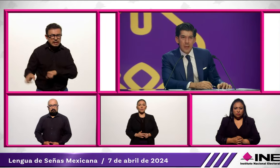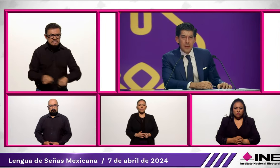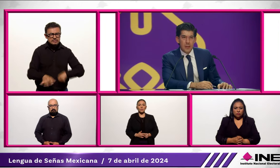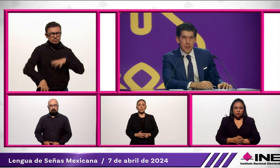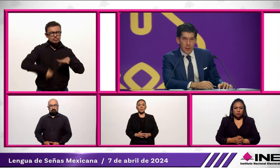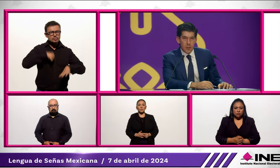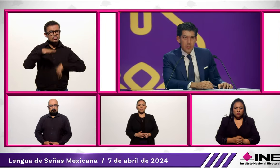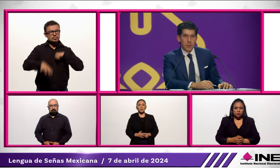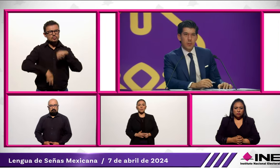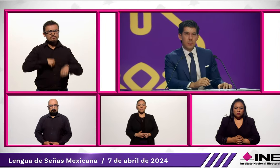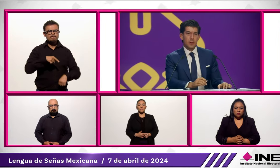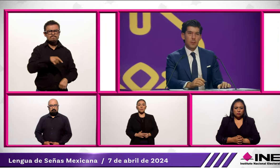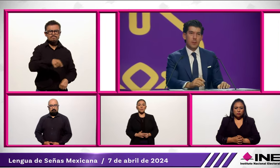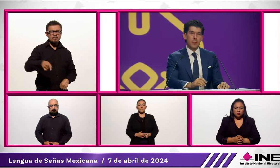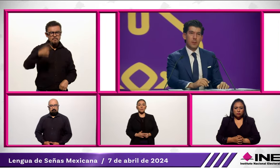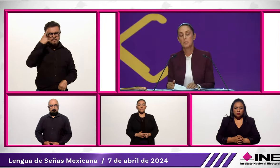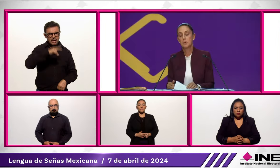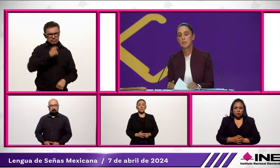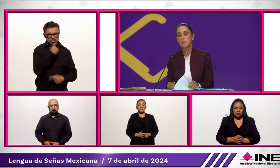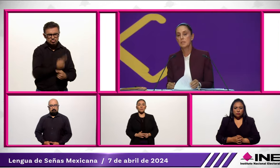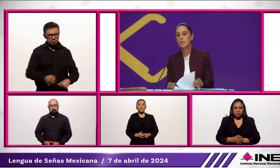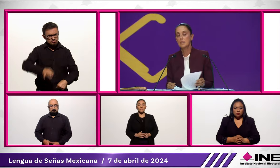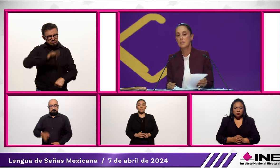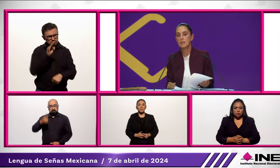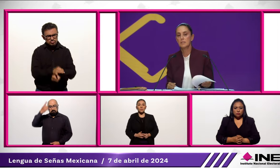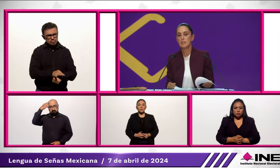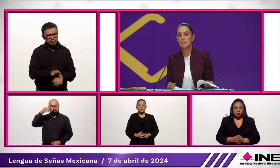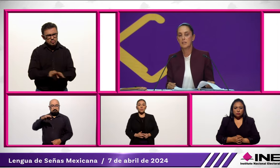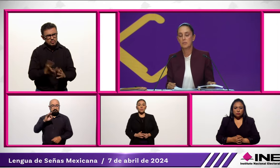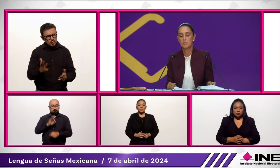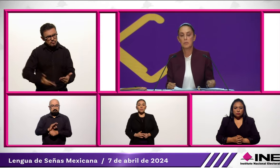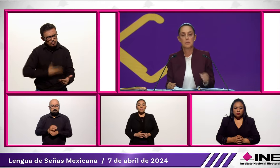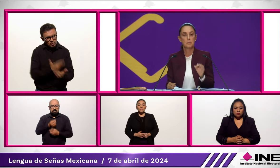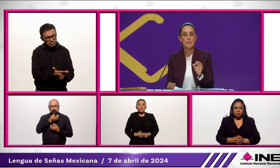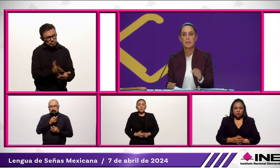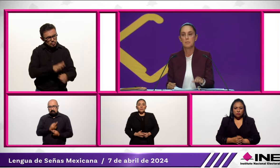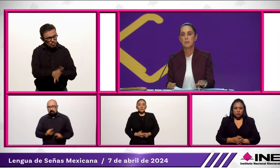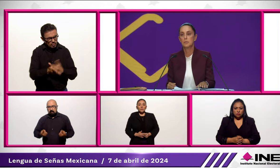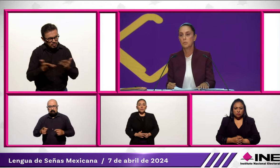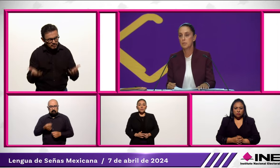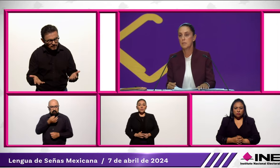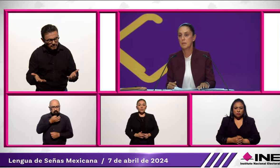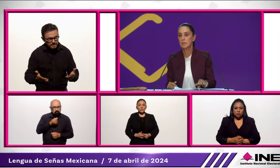protección de niñas y de niños? Para la protección de niñas y de niños, uno de los